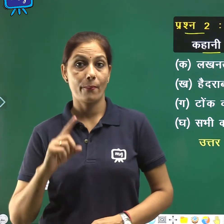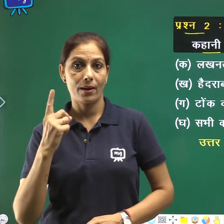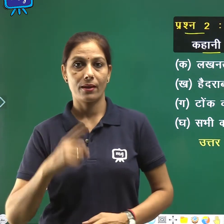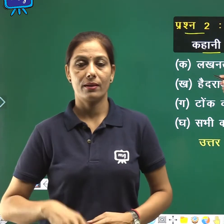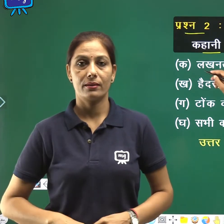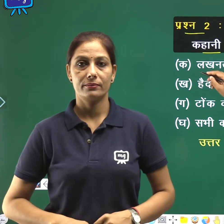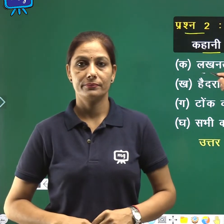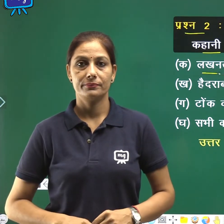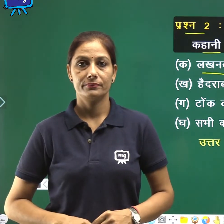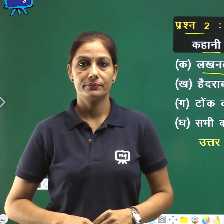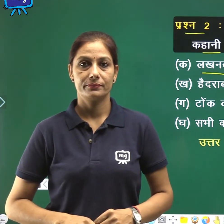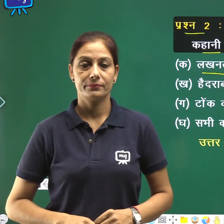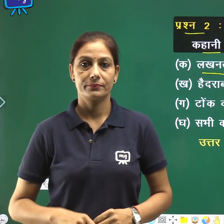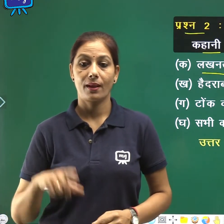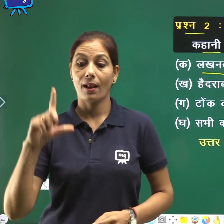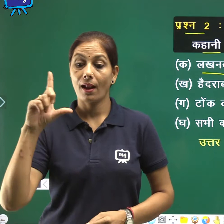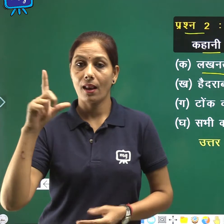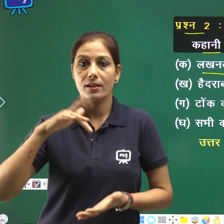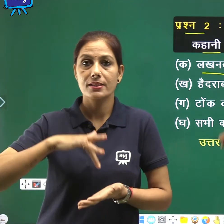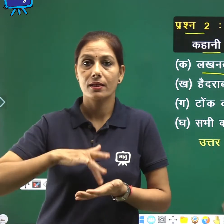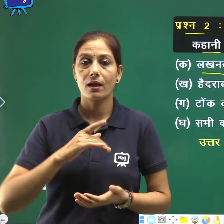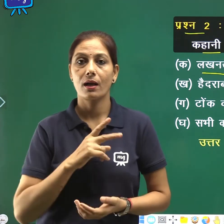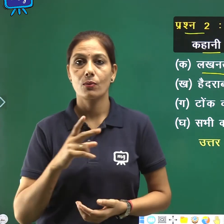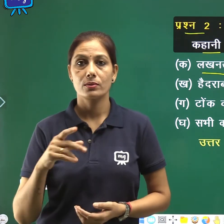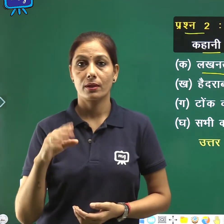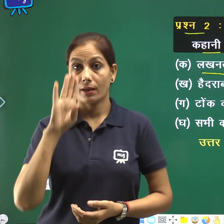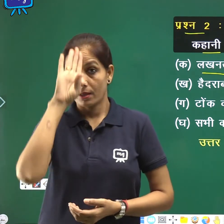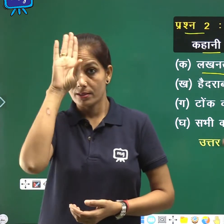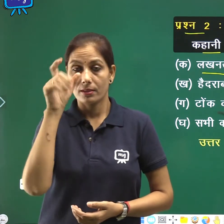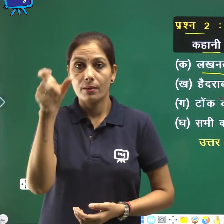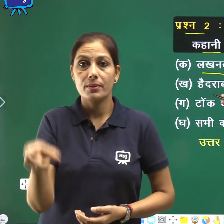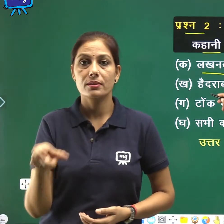पहला, लखनऊ के नवाब का,